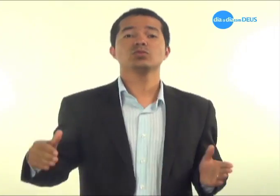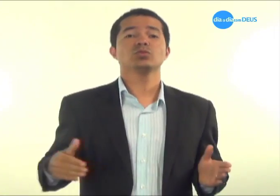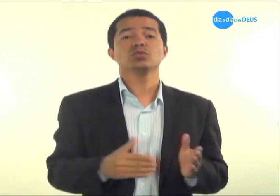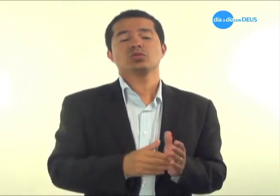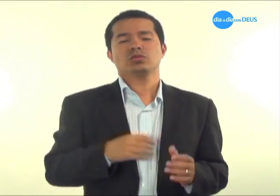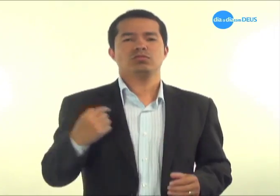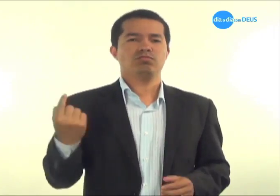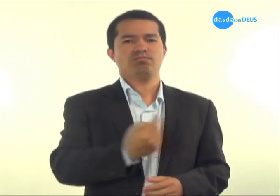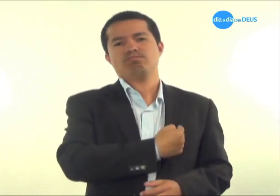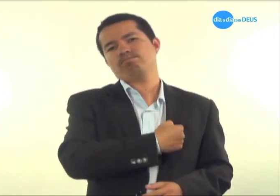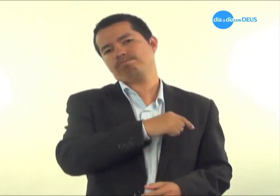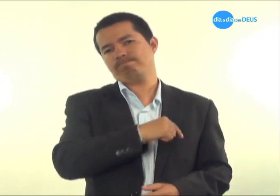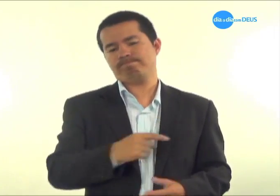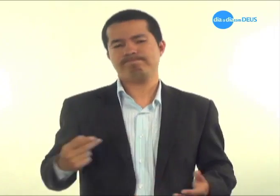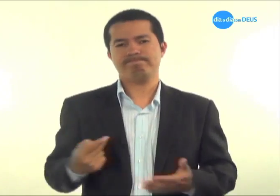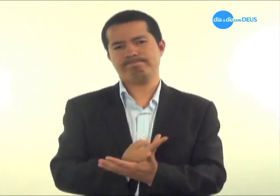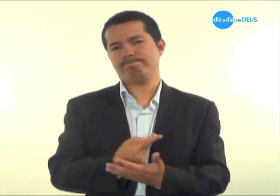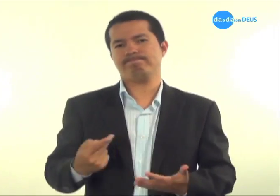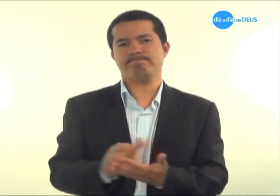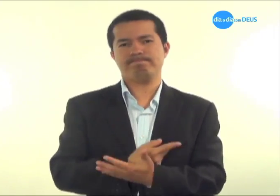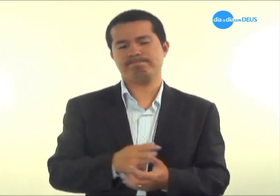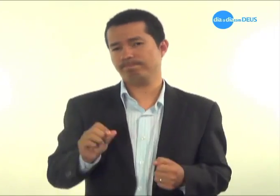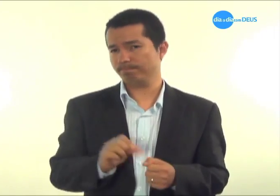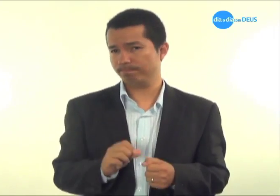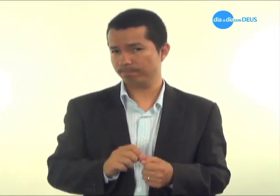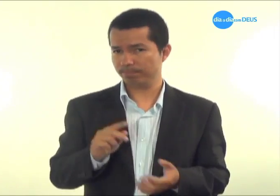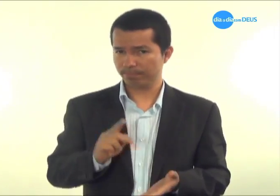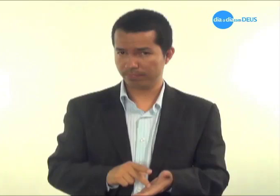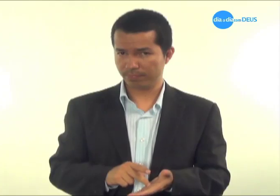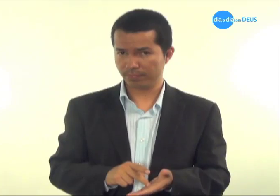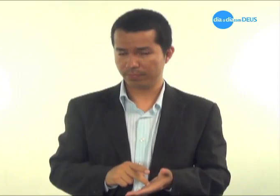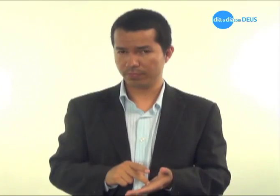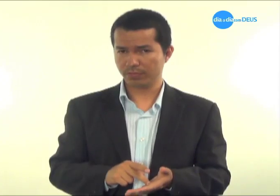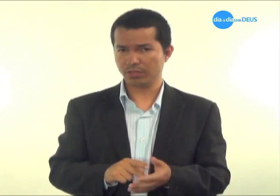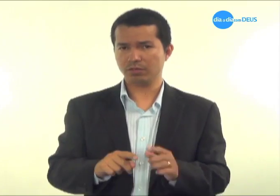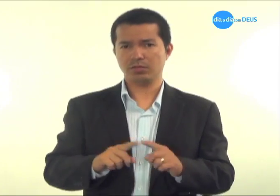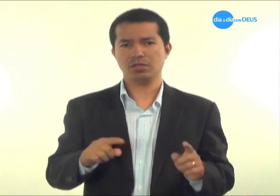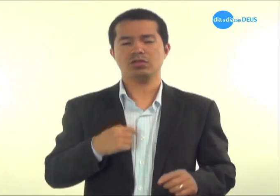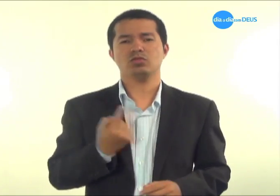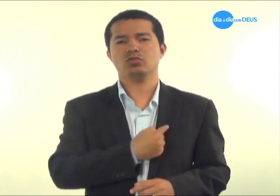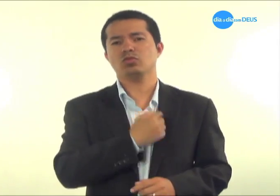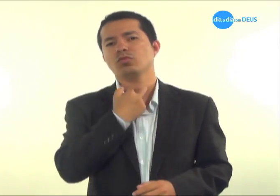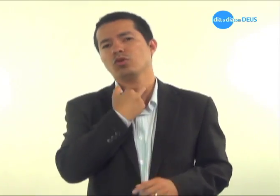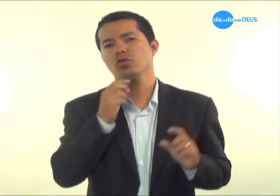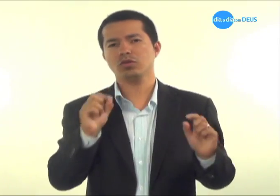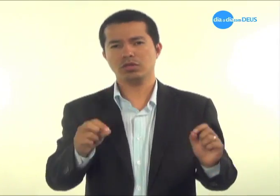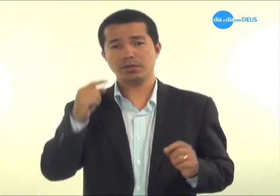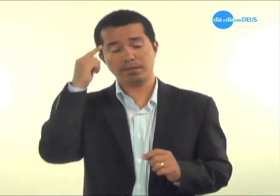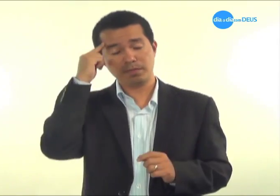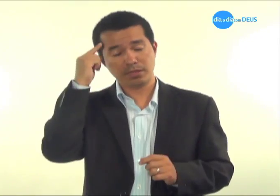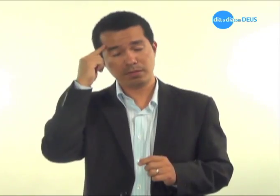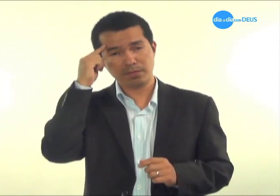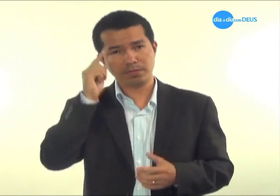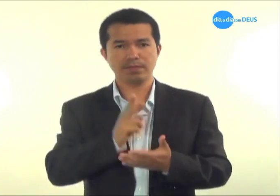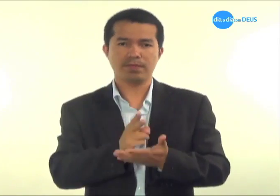Todos nós somos sujeitos a essa semeadura. O que nós não podemos é permitir que esses pensamentos